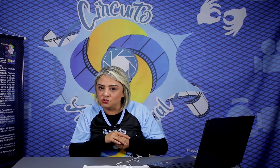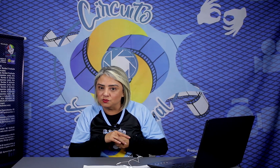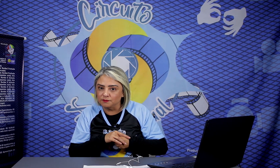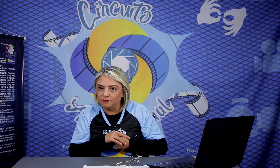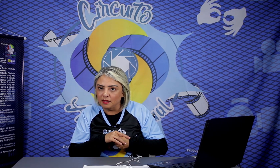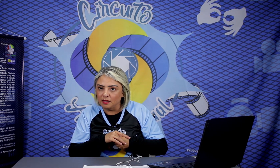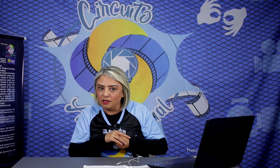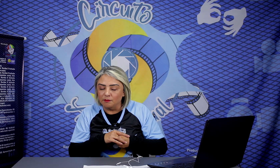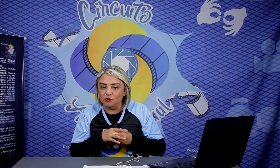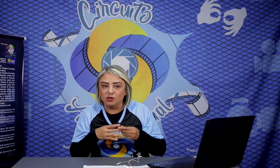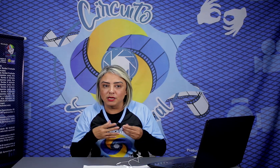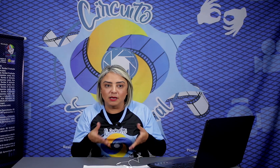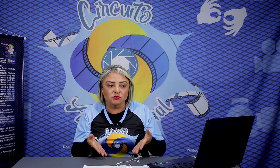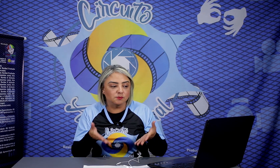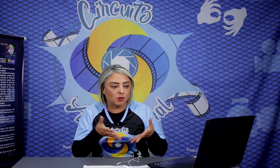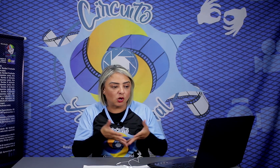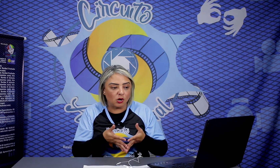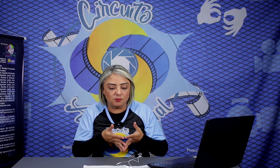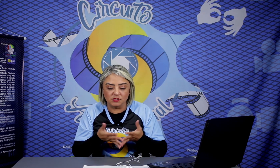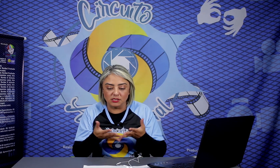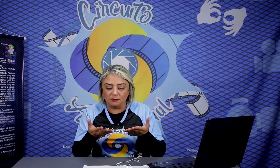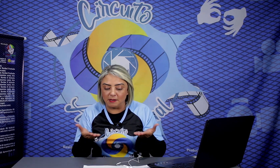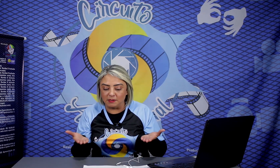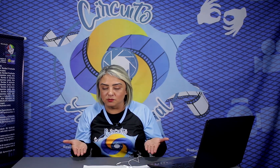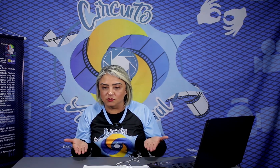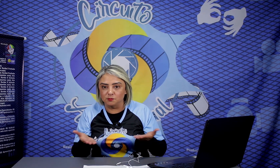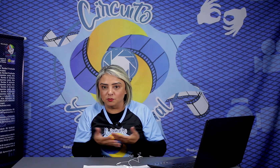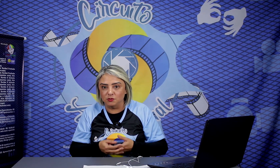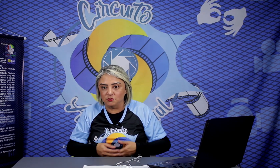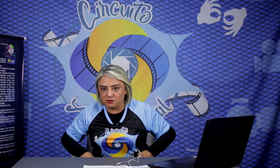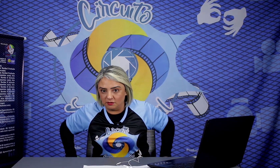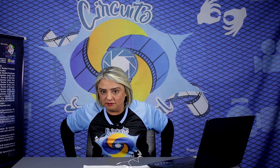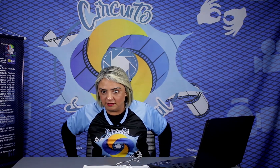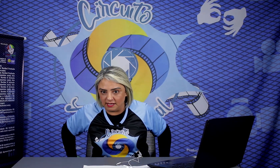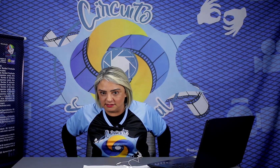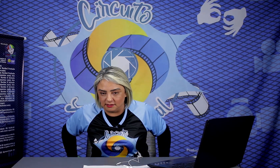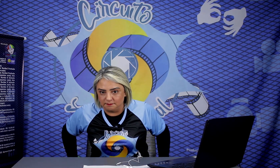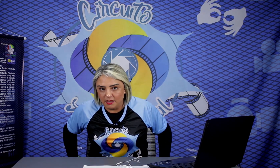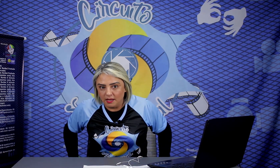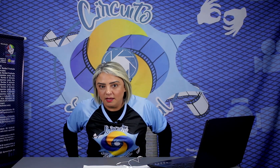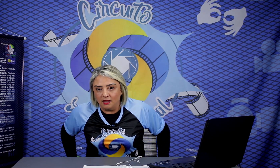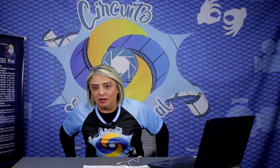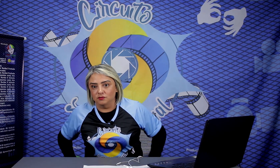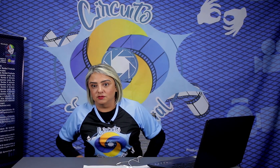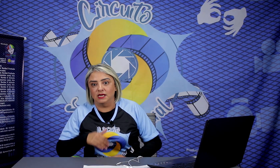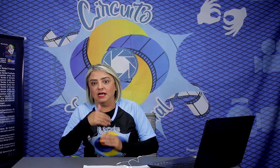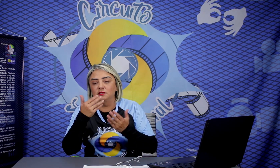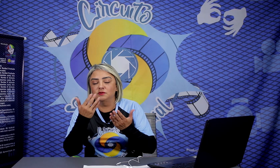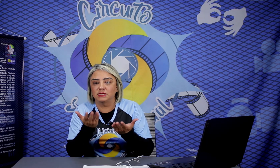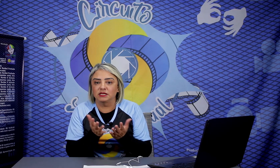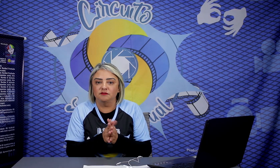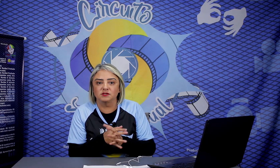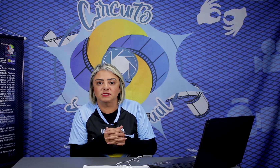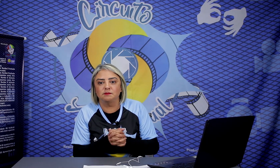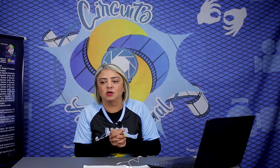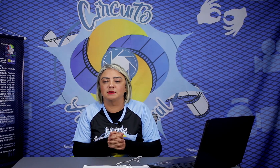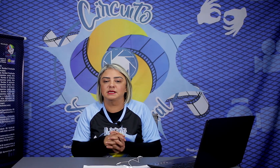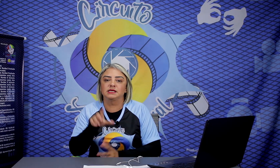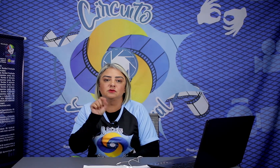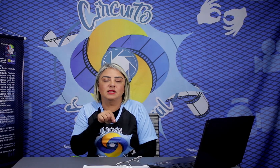difícil. Porque os próprios equipamentos públicos não investem. Eu não sei aí no estado que você mora, mas aqui no